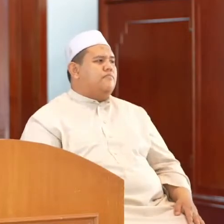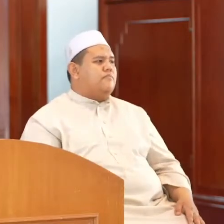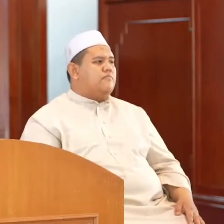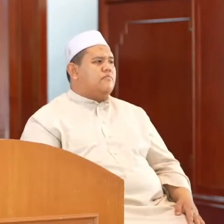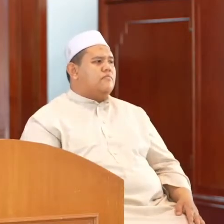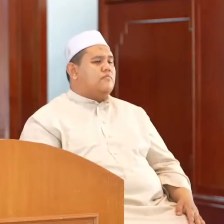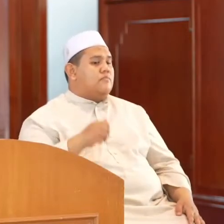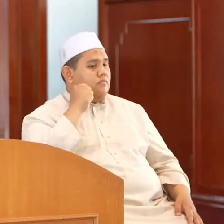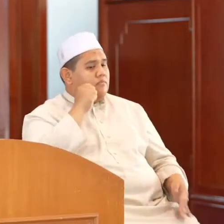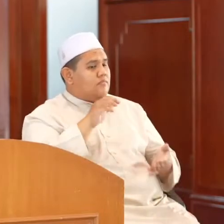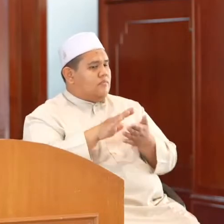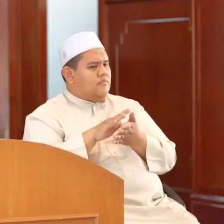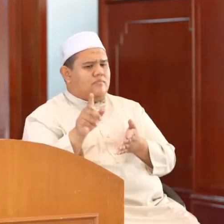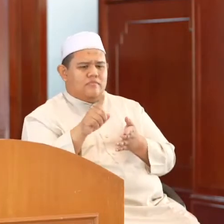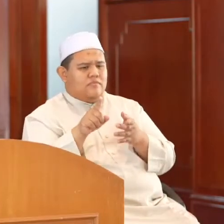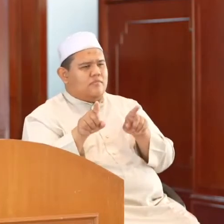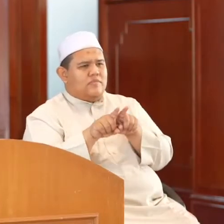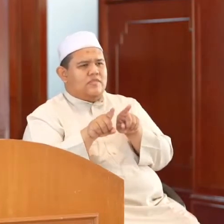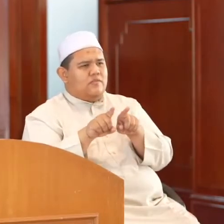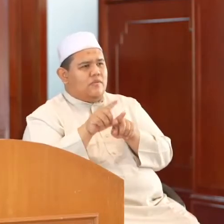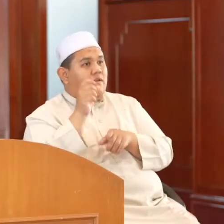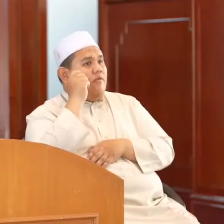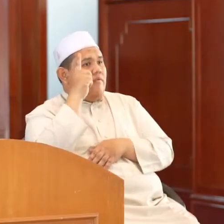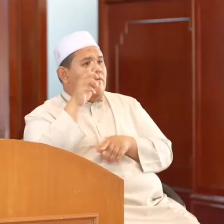Bini kita pun macam tu, dia faham kita macam ni.